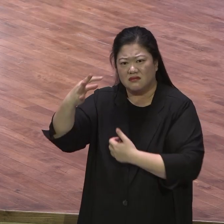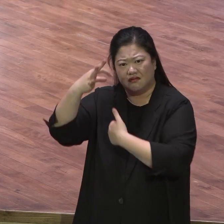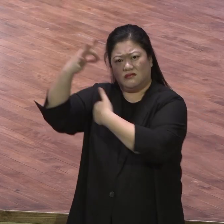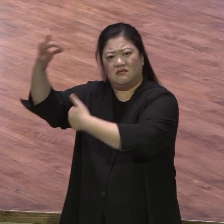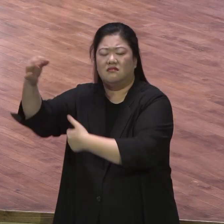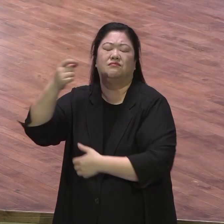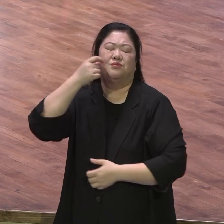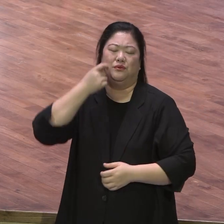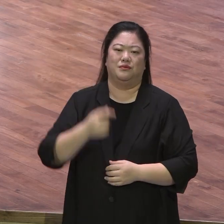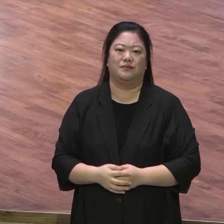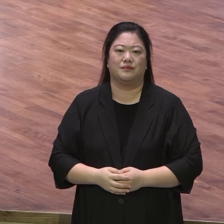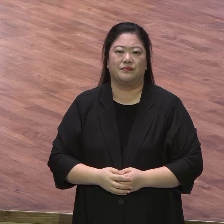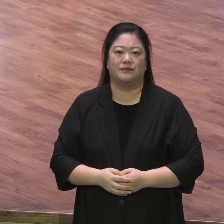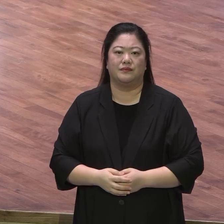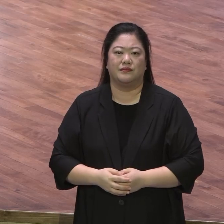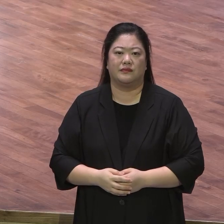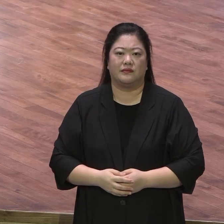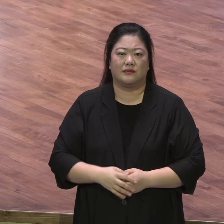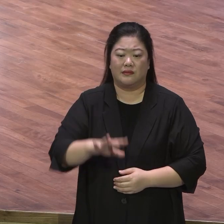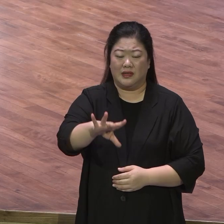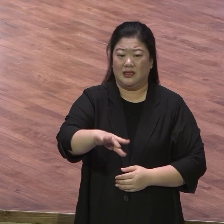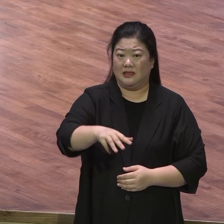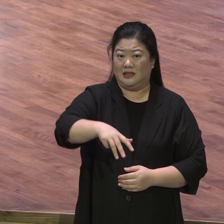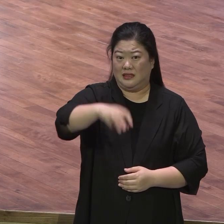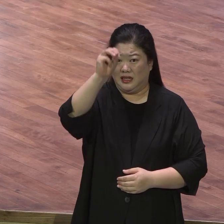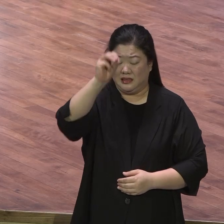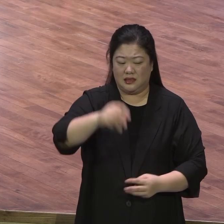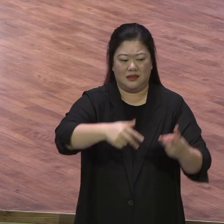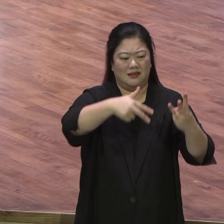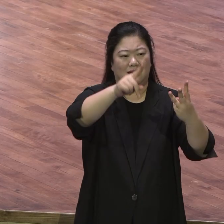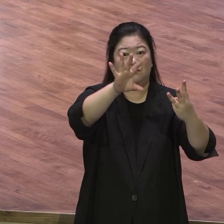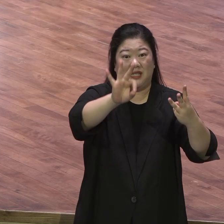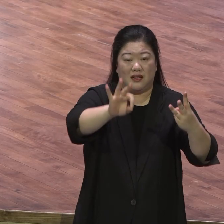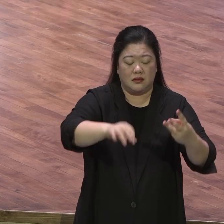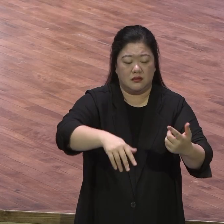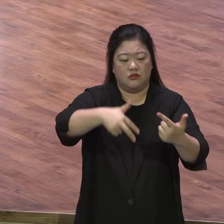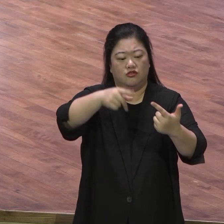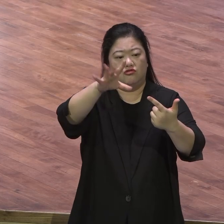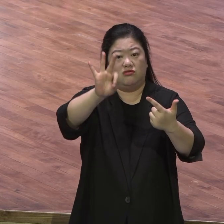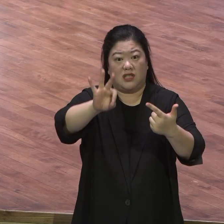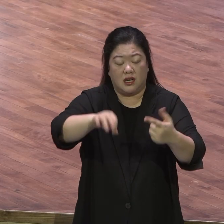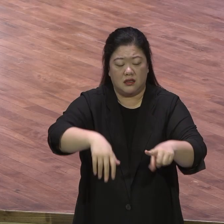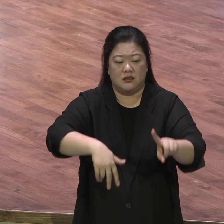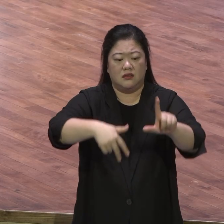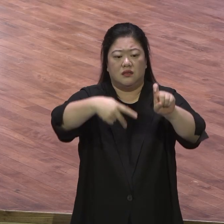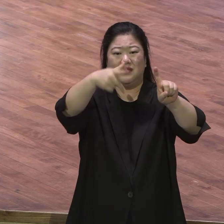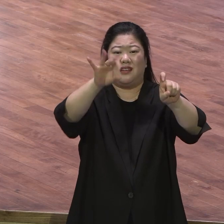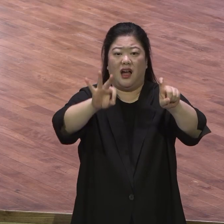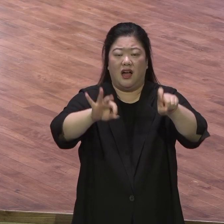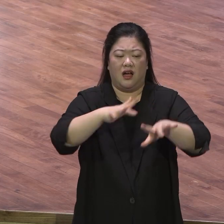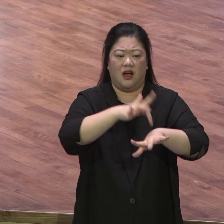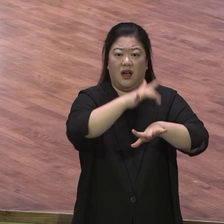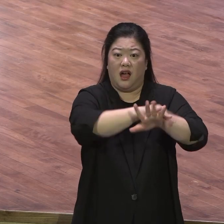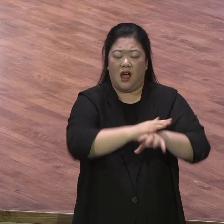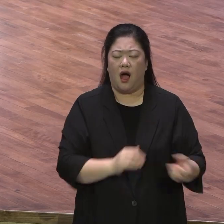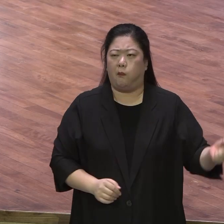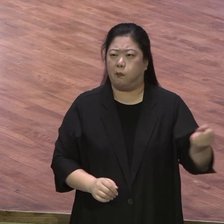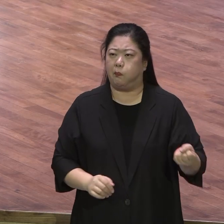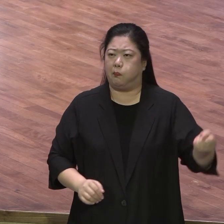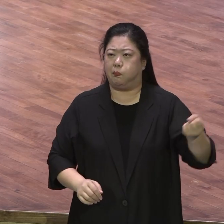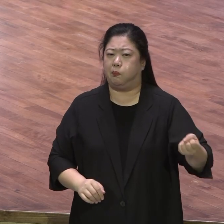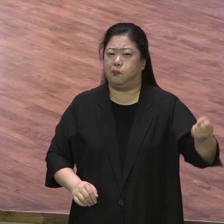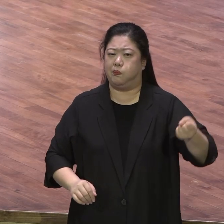6장 11장에 살아왔던 그 불신자 때 그 체질들. 그 종교생활할 때 가있던 그 체질들. 그